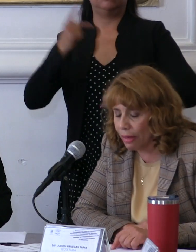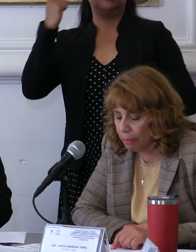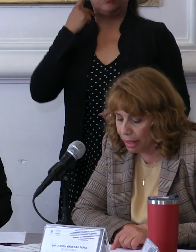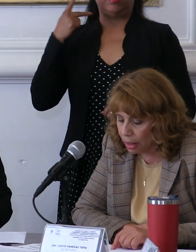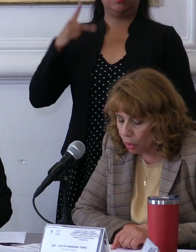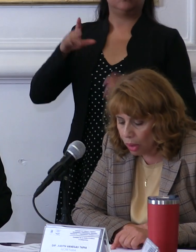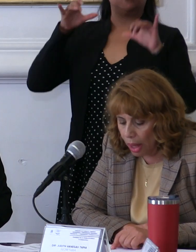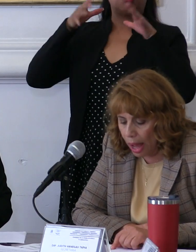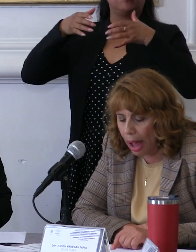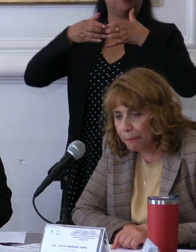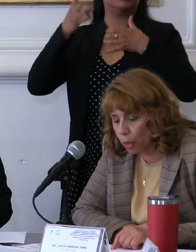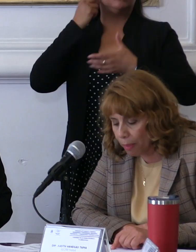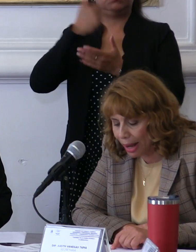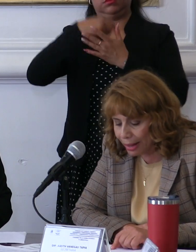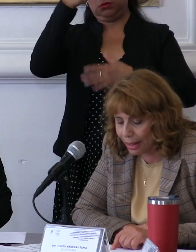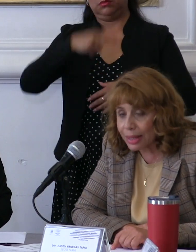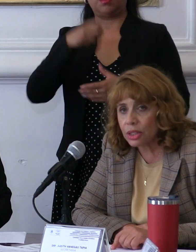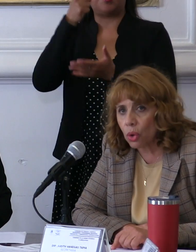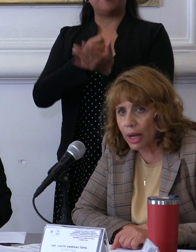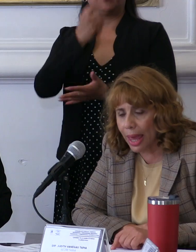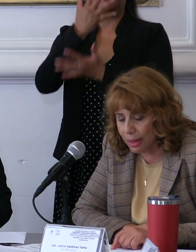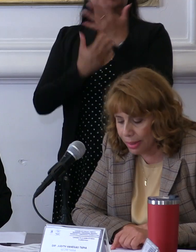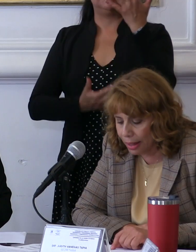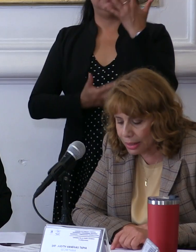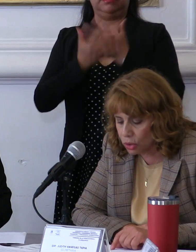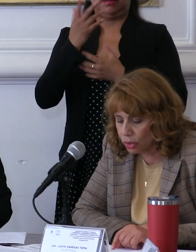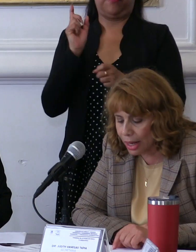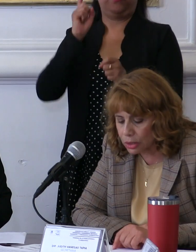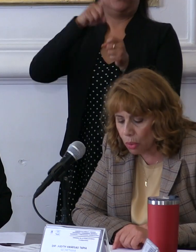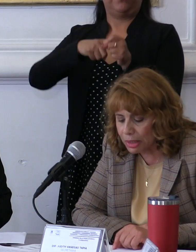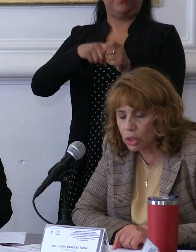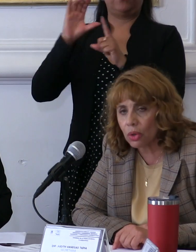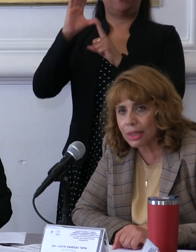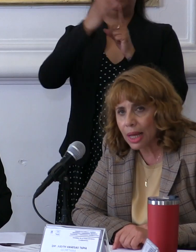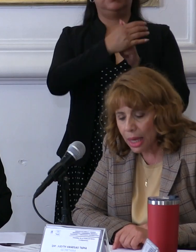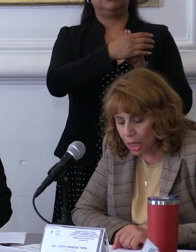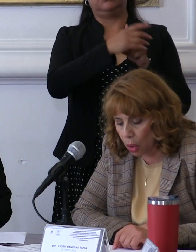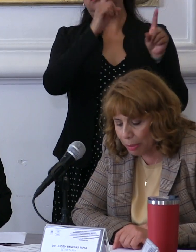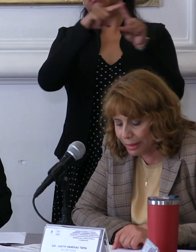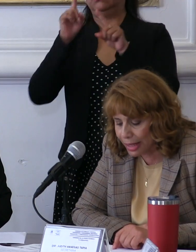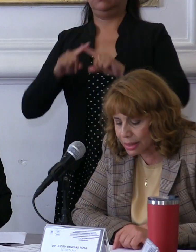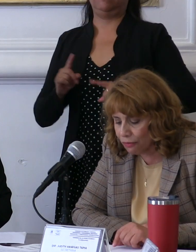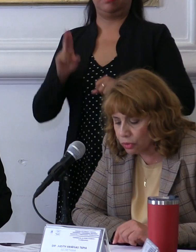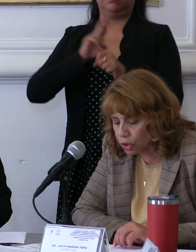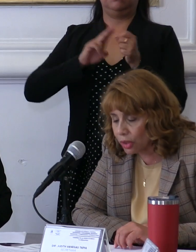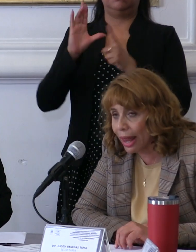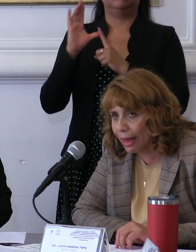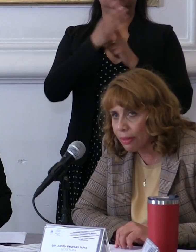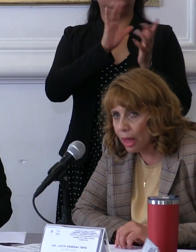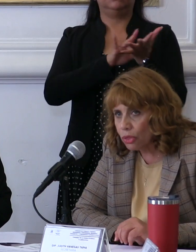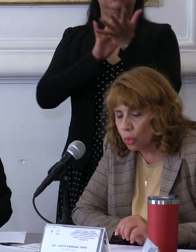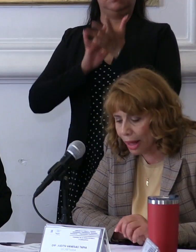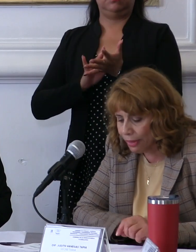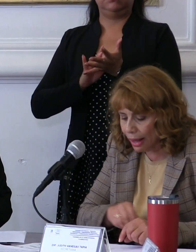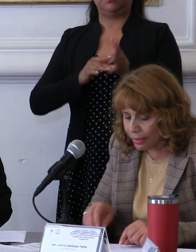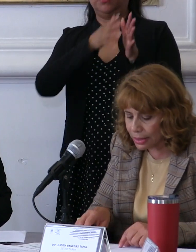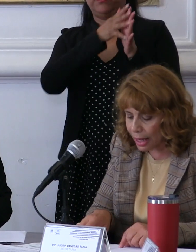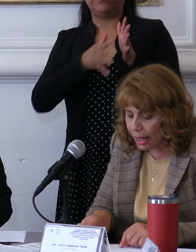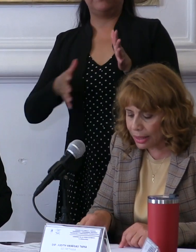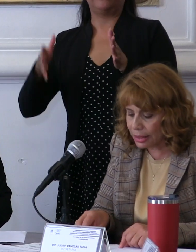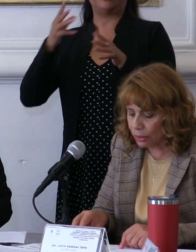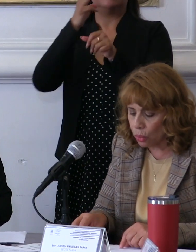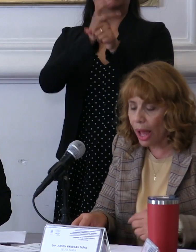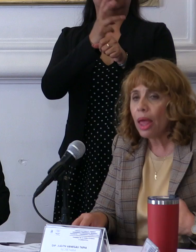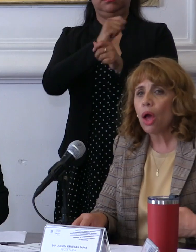de la Ciudad de México aprueba la creación e integración de las comisiones y comités que funcionarán durante la